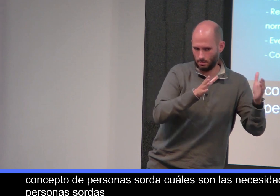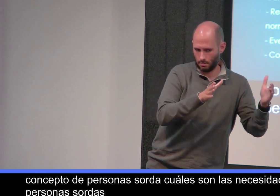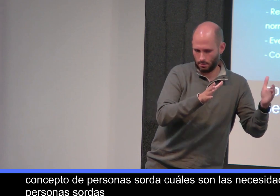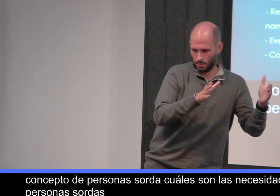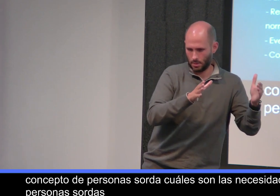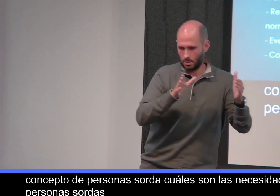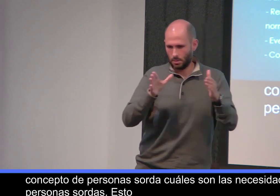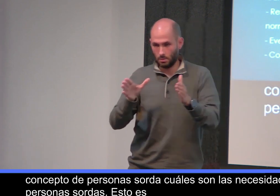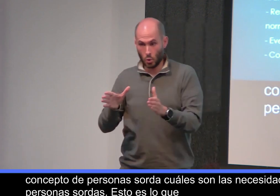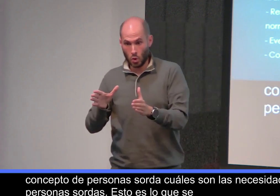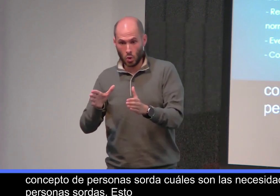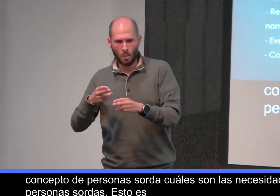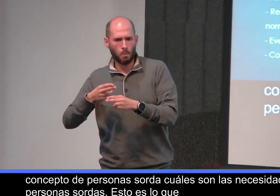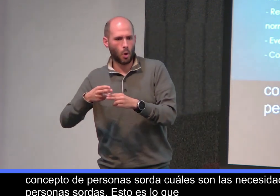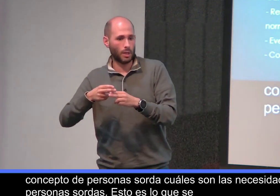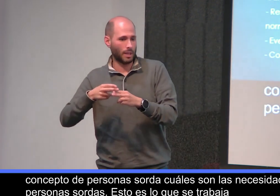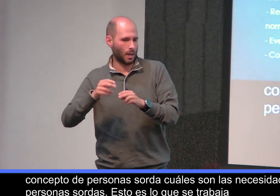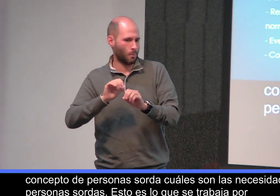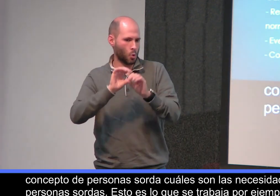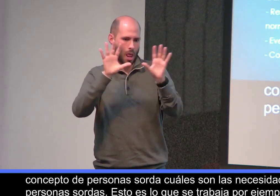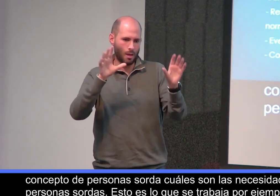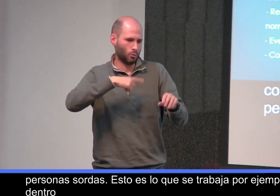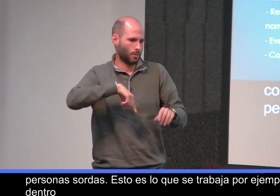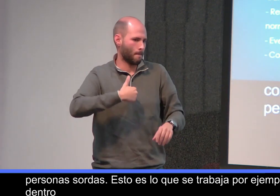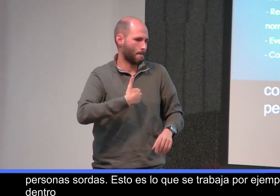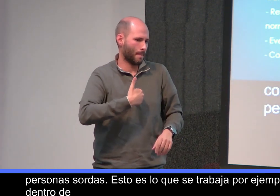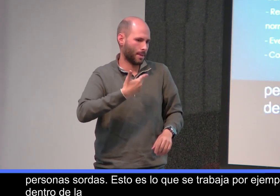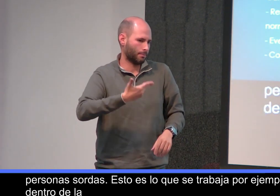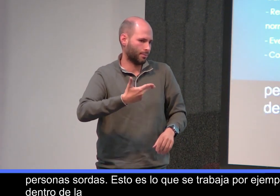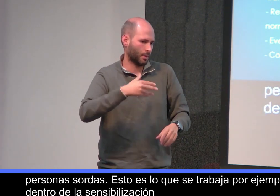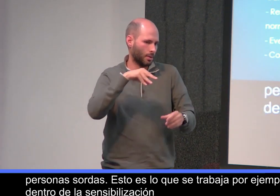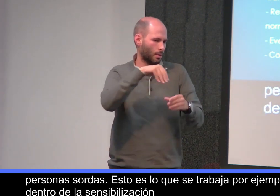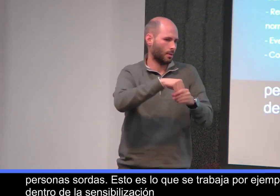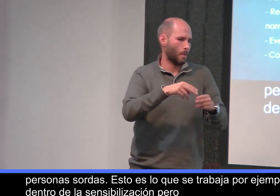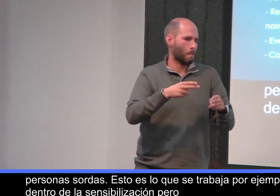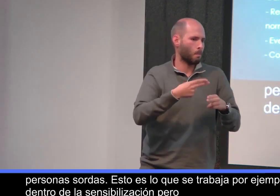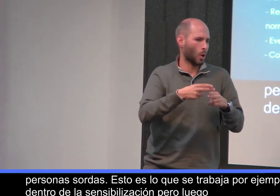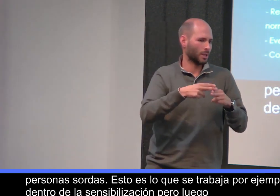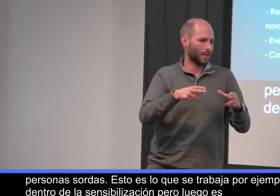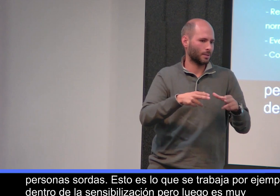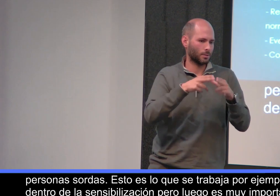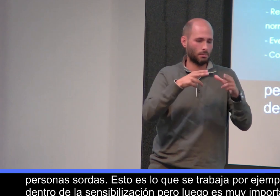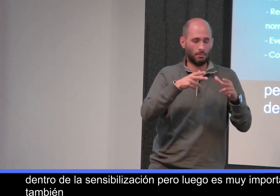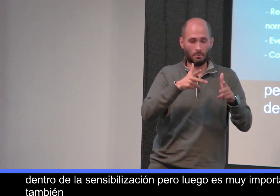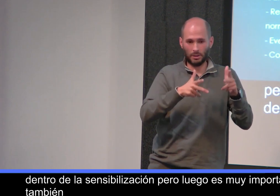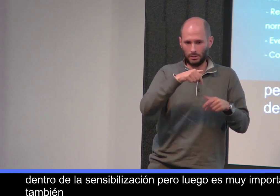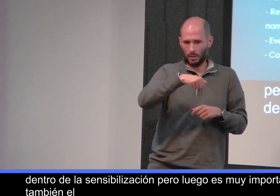Esto es lo que se trabaja, por ejemplo, dentro de la sensibilización. Pero luego es muy importante también el papel político.